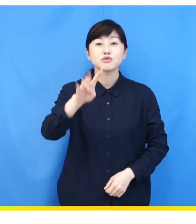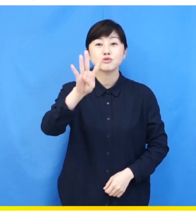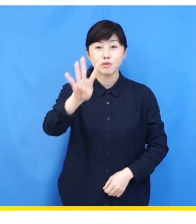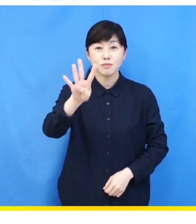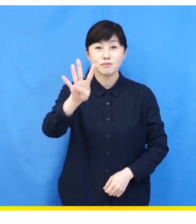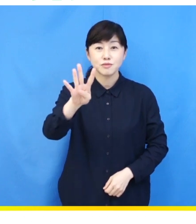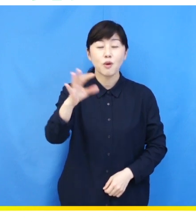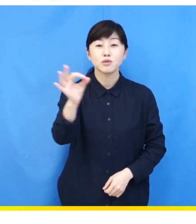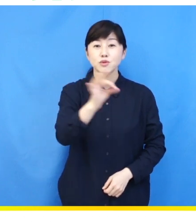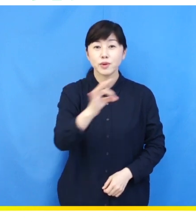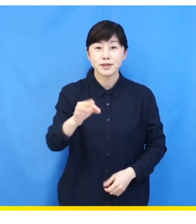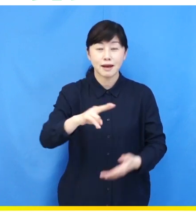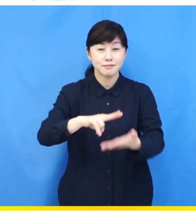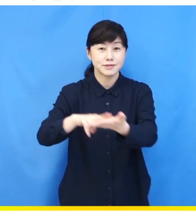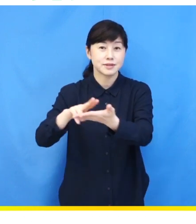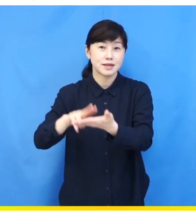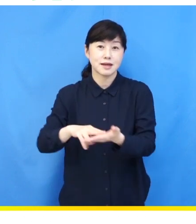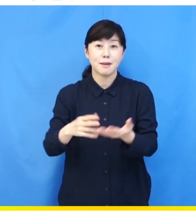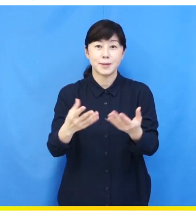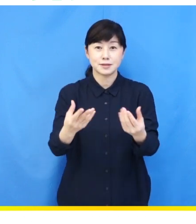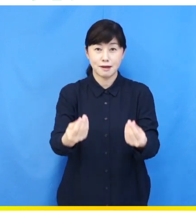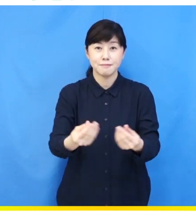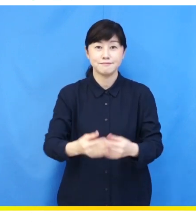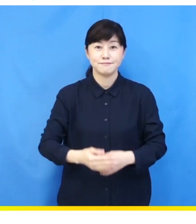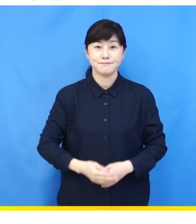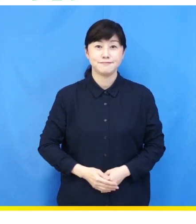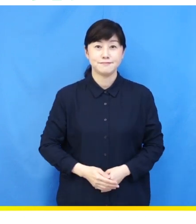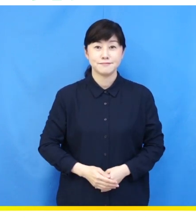商品が指定されています